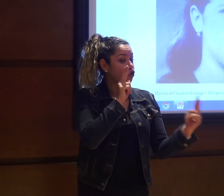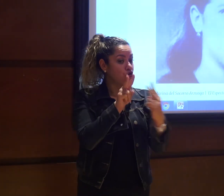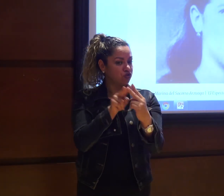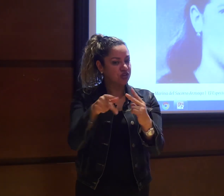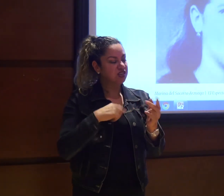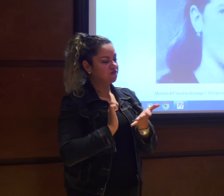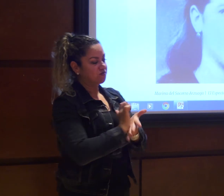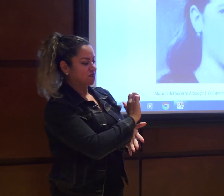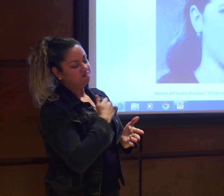él.